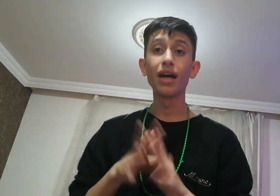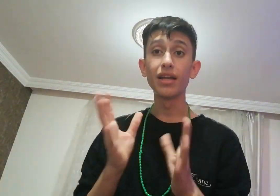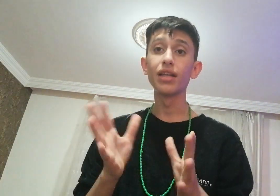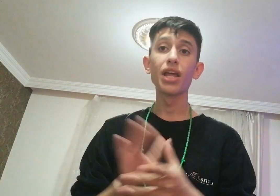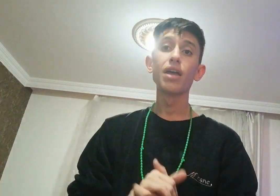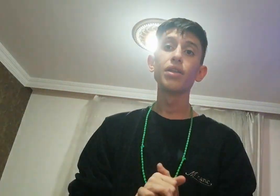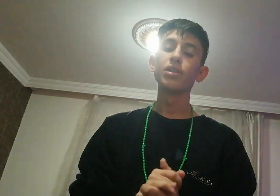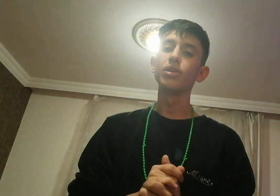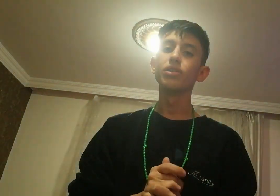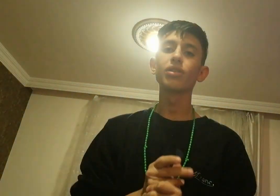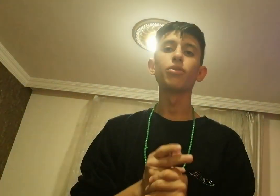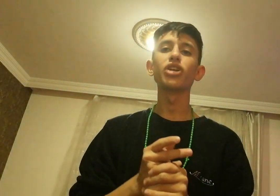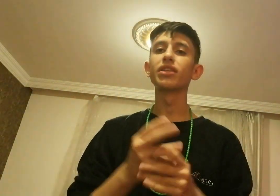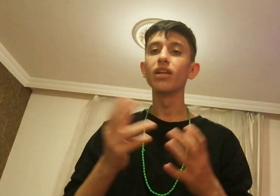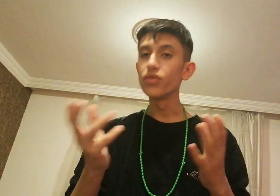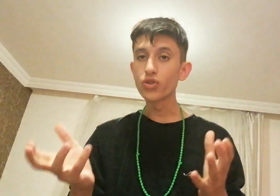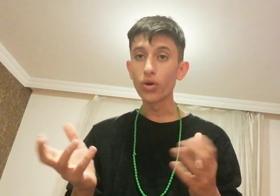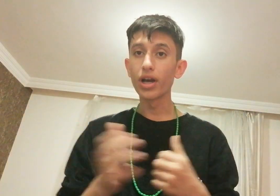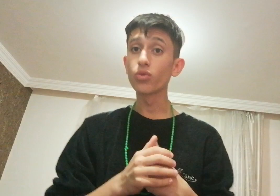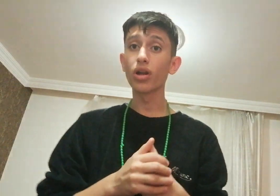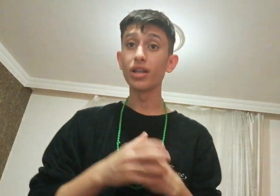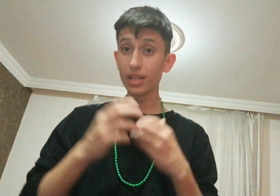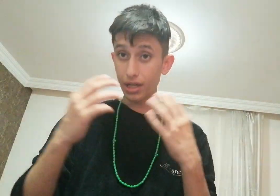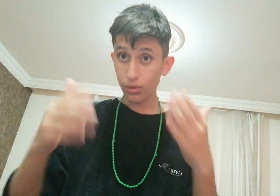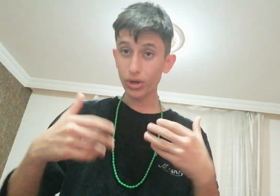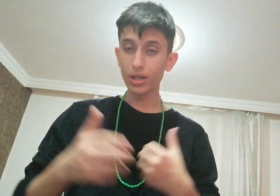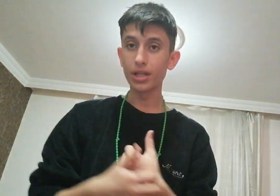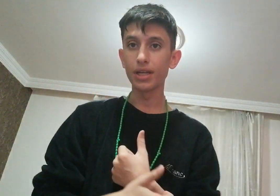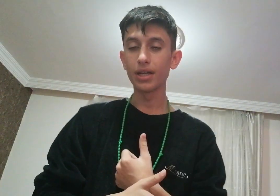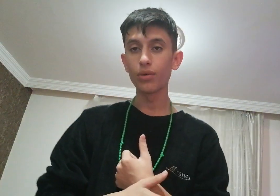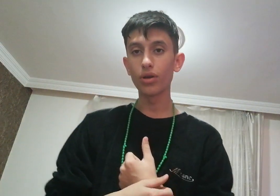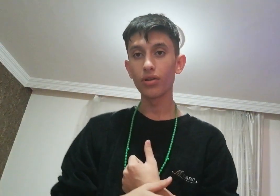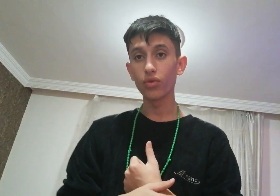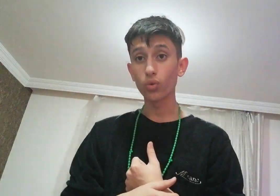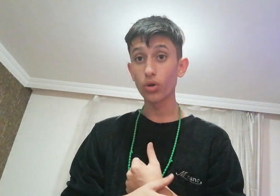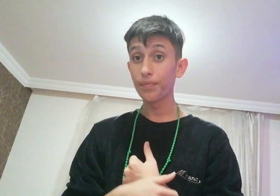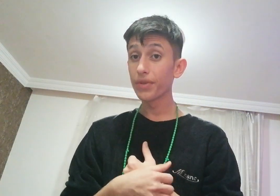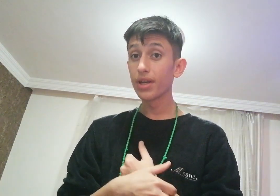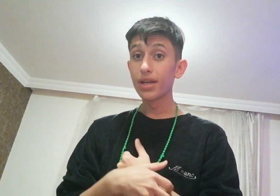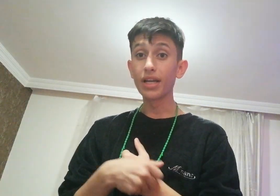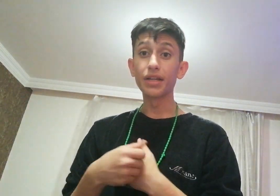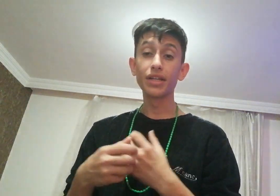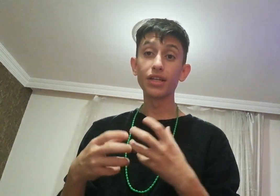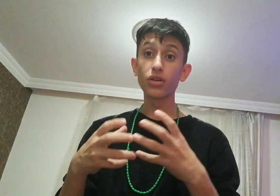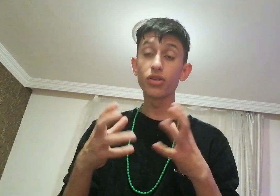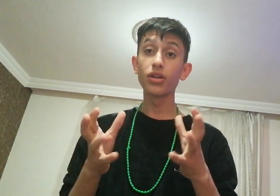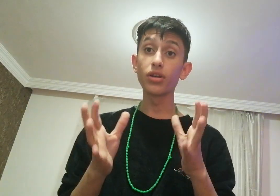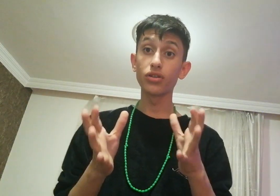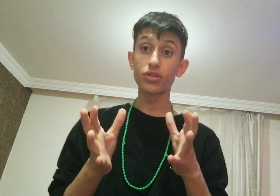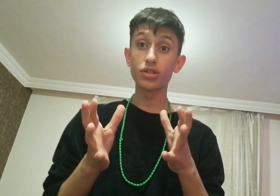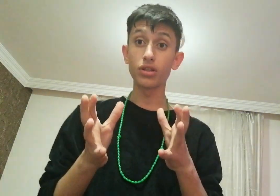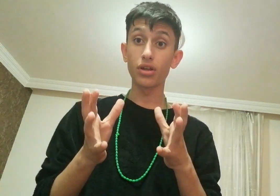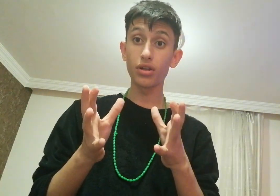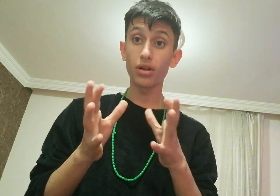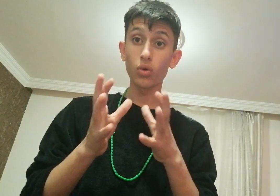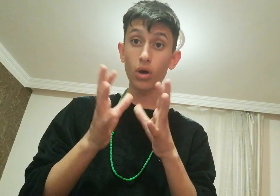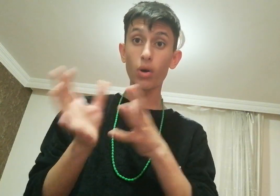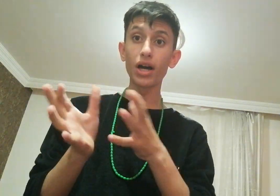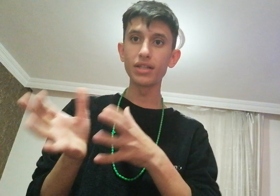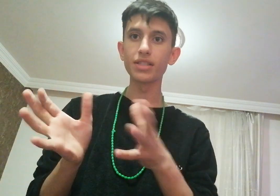الأهل، نطمش على التلفزيونات ورا الفطور. يعني كثير أكو قواعد